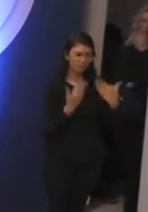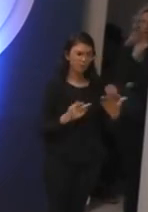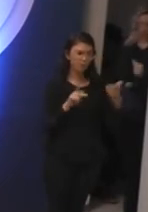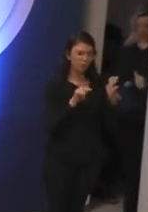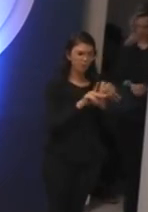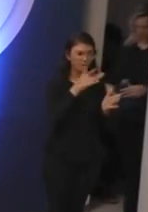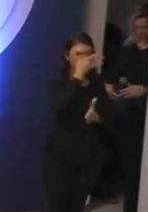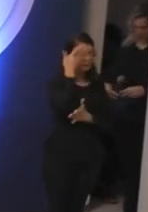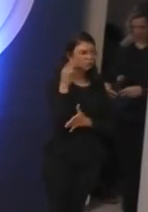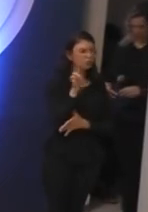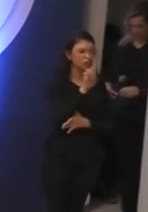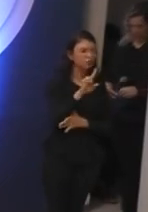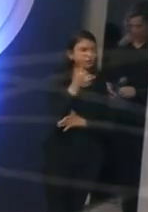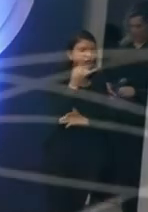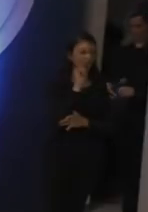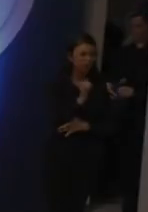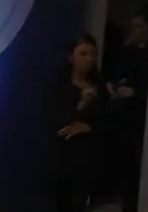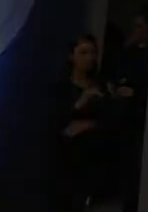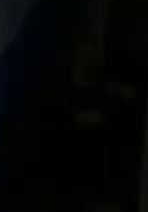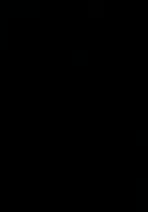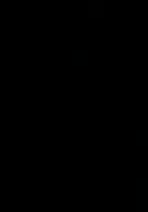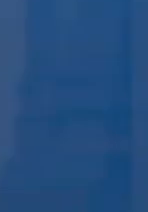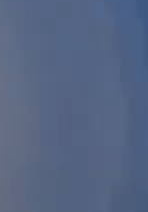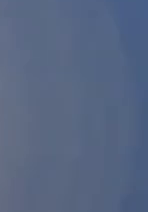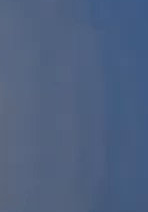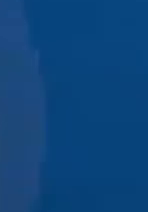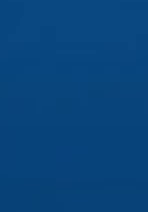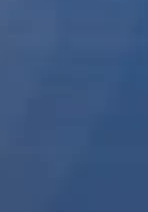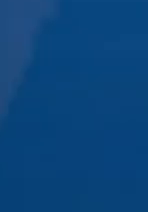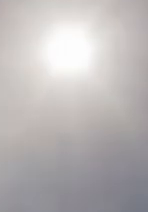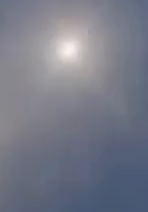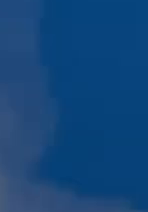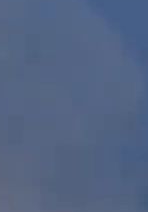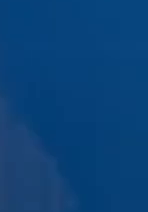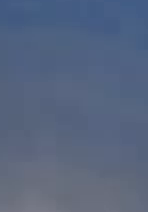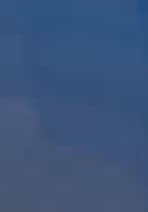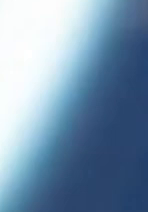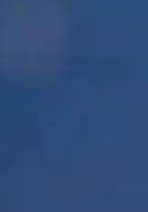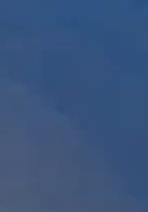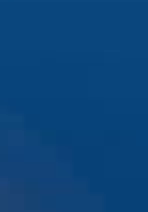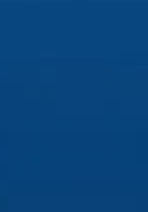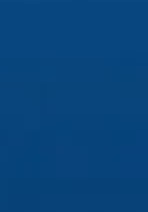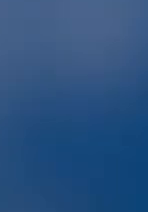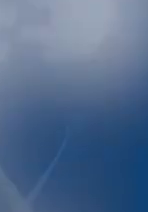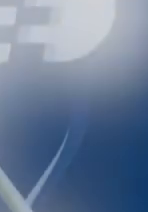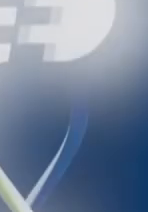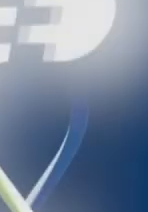por ordem alfabética, são...